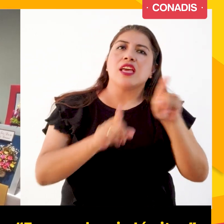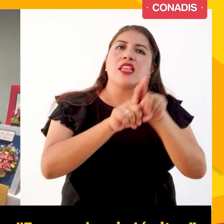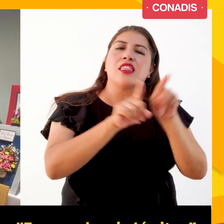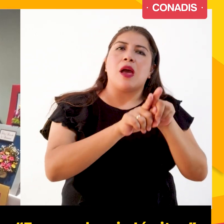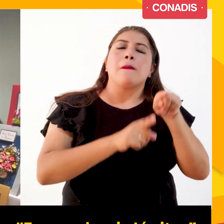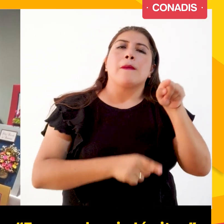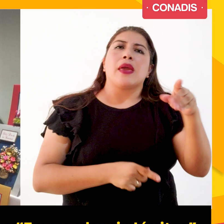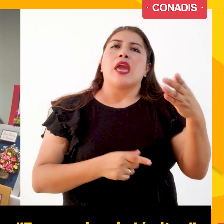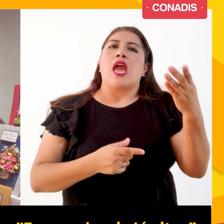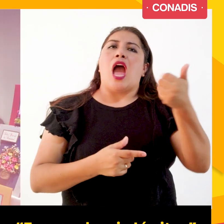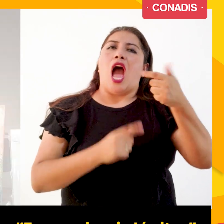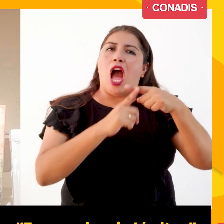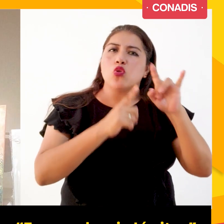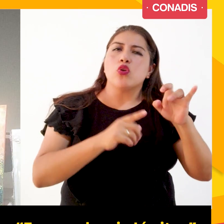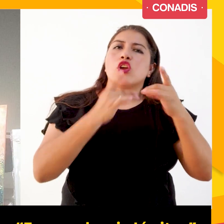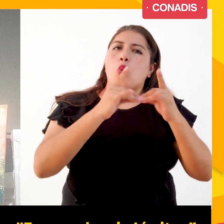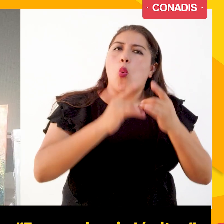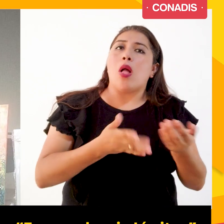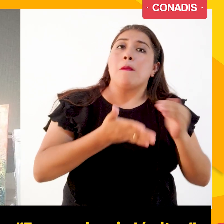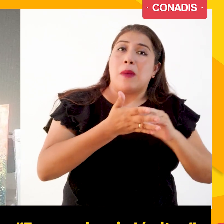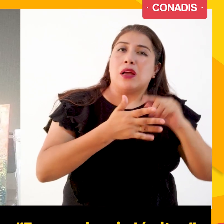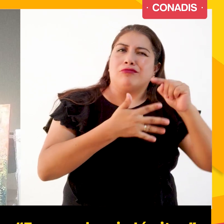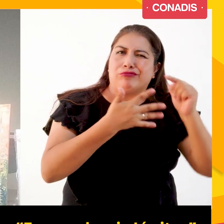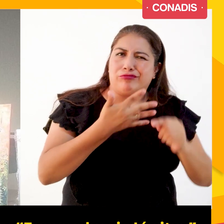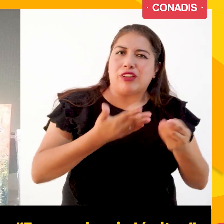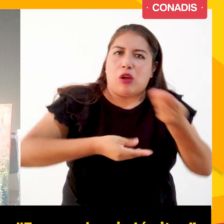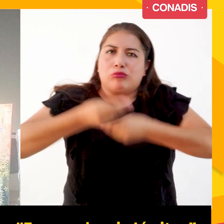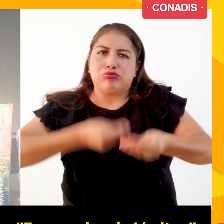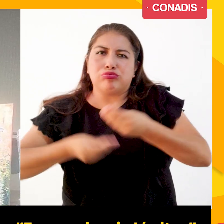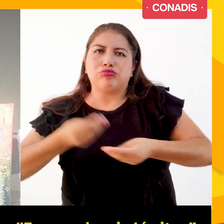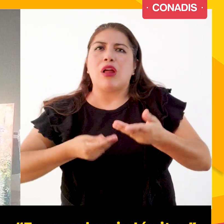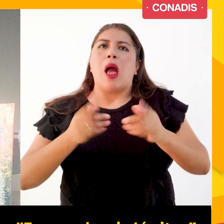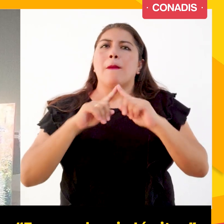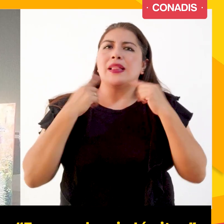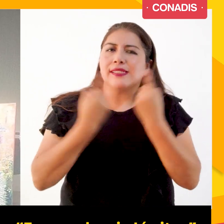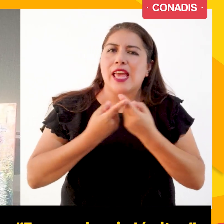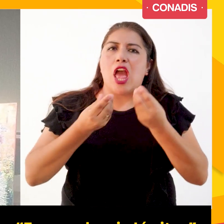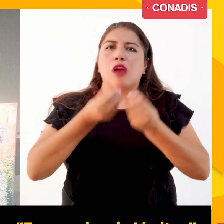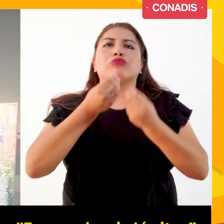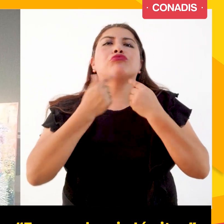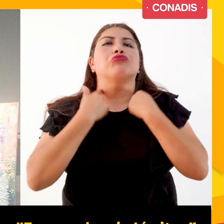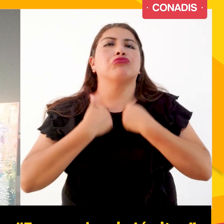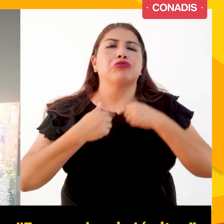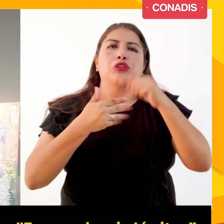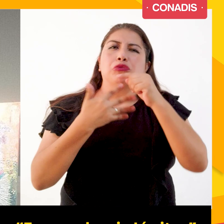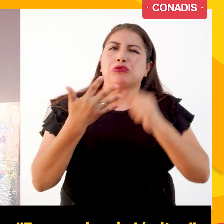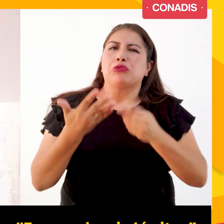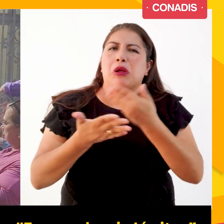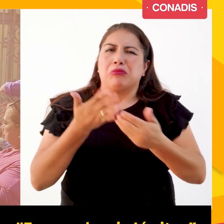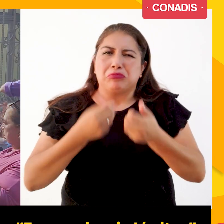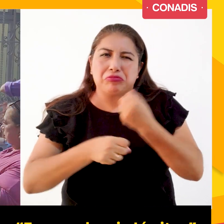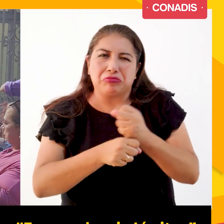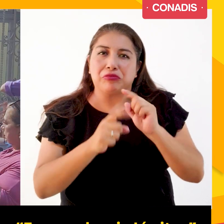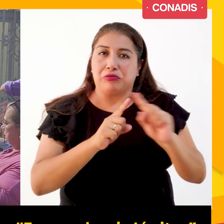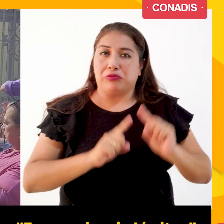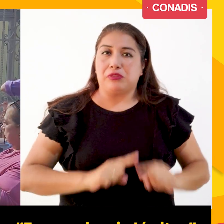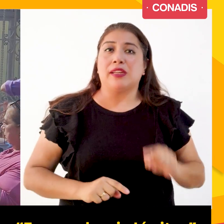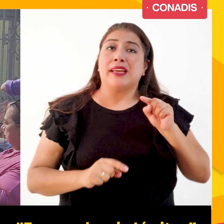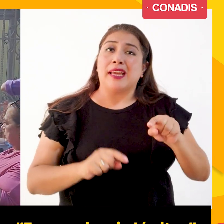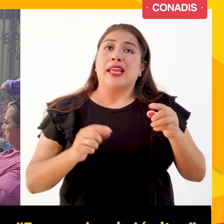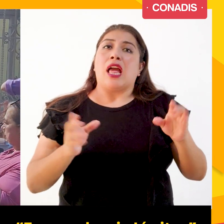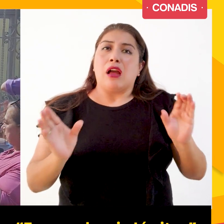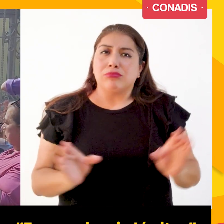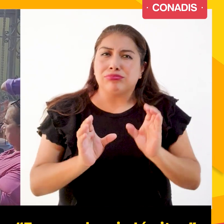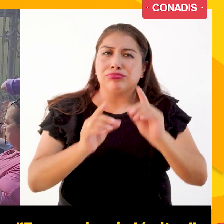para exponer a la venta sus diferentes productos de pastelería, joyería, manualidades, entre otros. Estas actividades